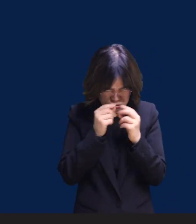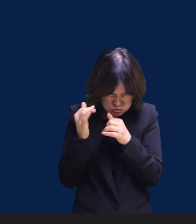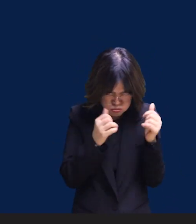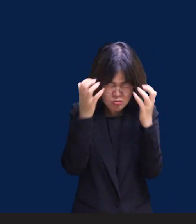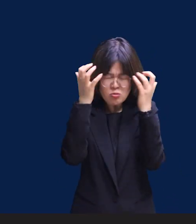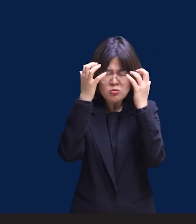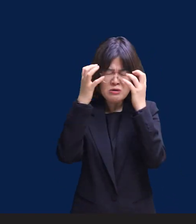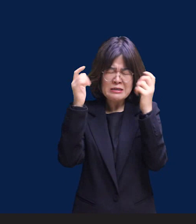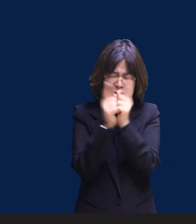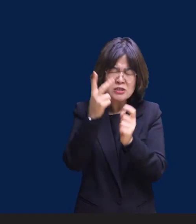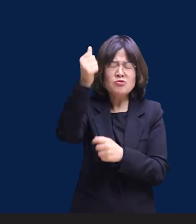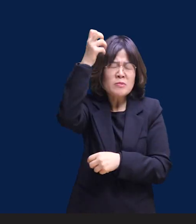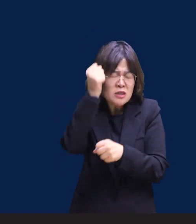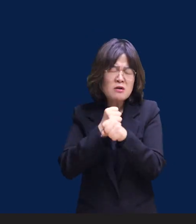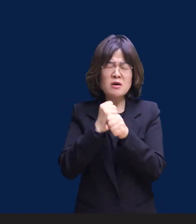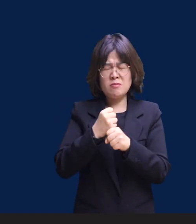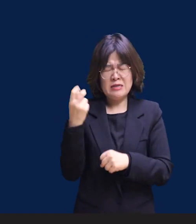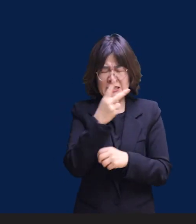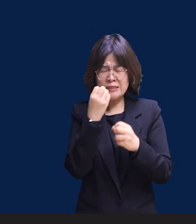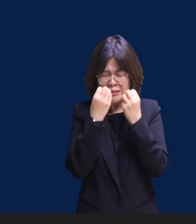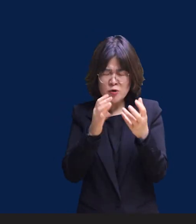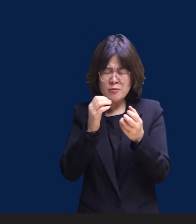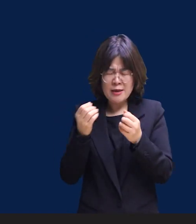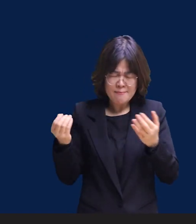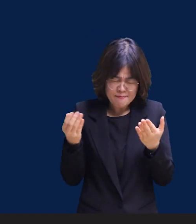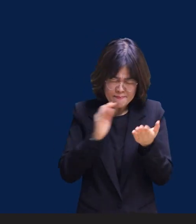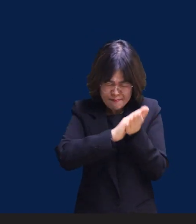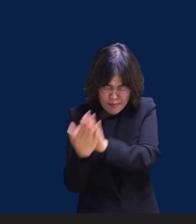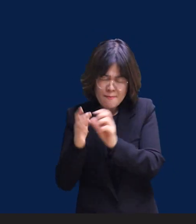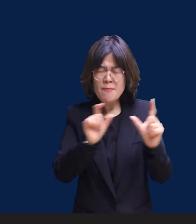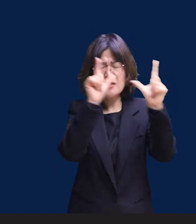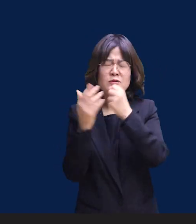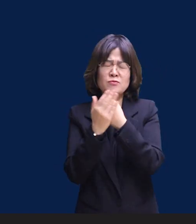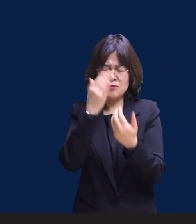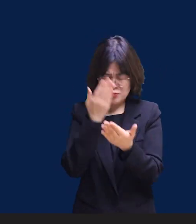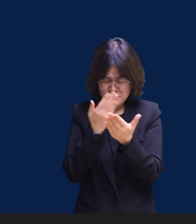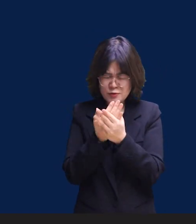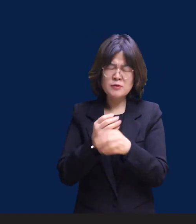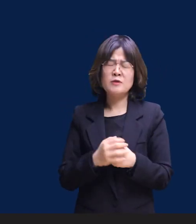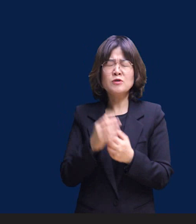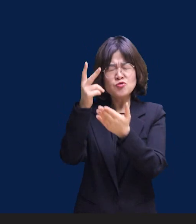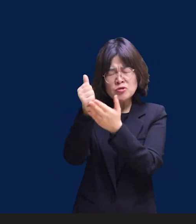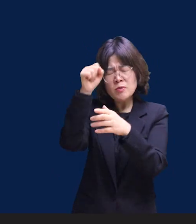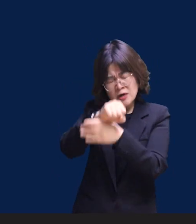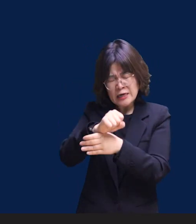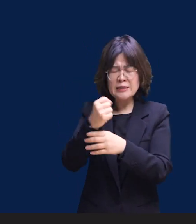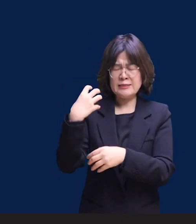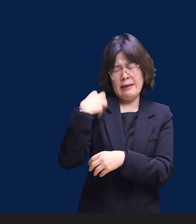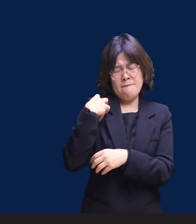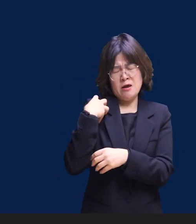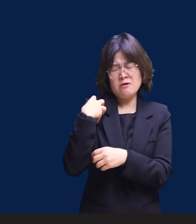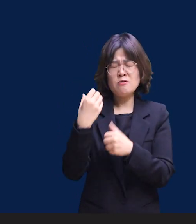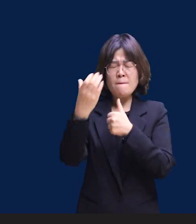주님을 기억하면서 이제 다시 한번 새롭게 거듭나는 저희가 되게 하여 주시옵소서. 그리하여 주님께서